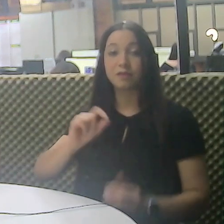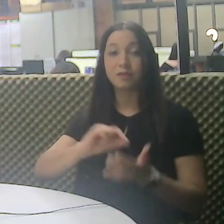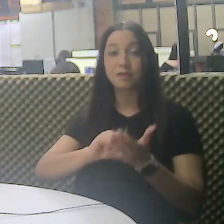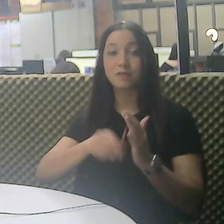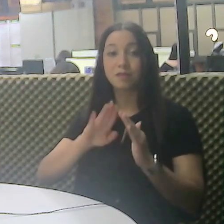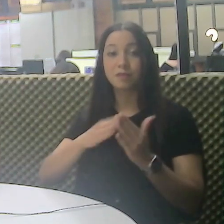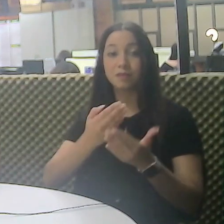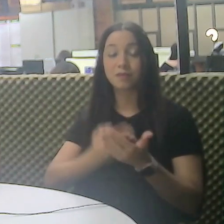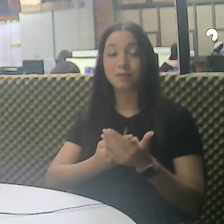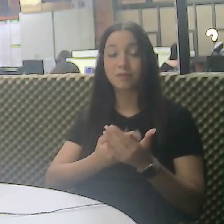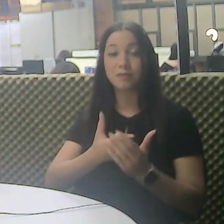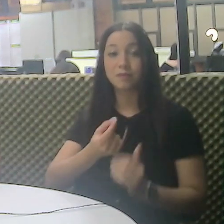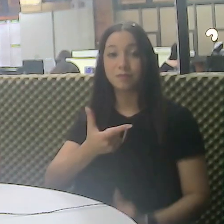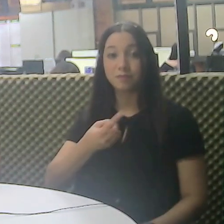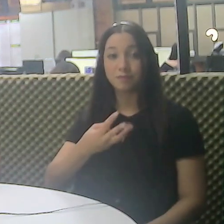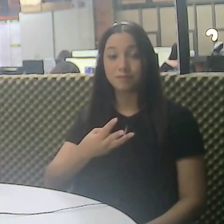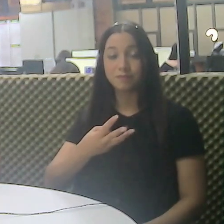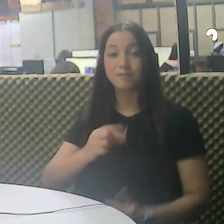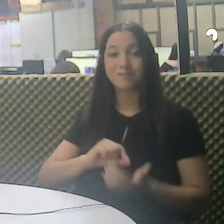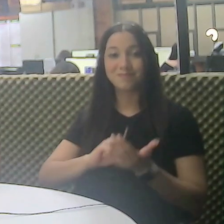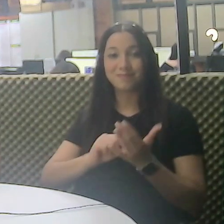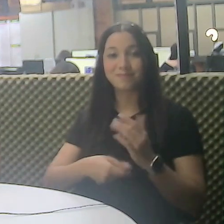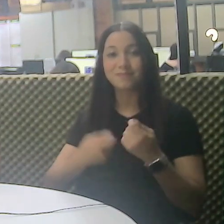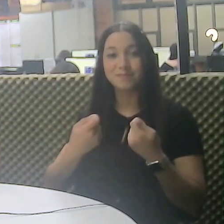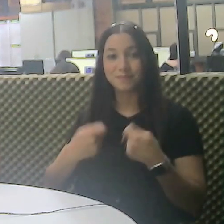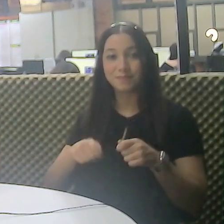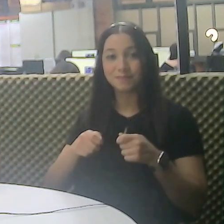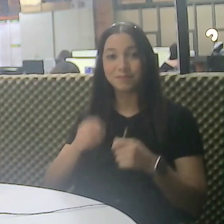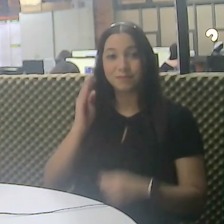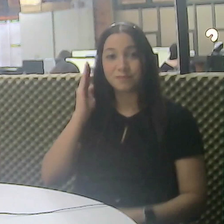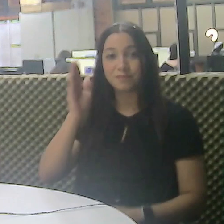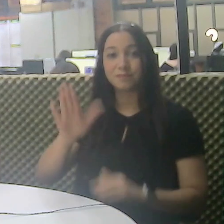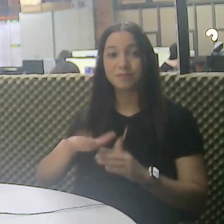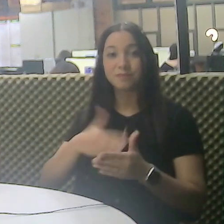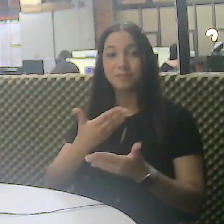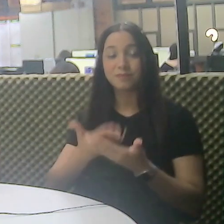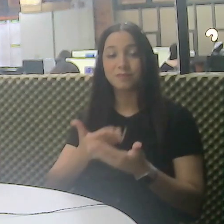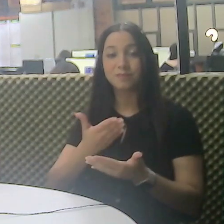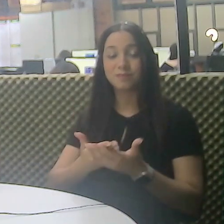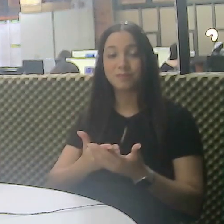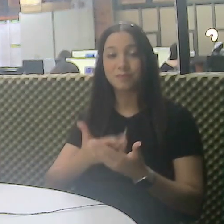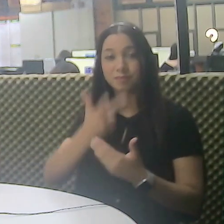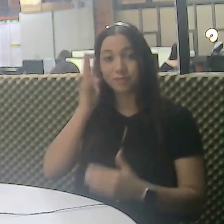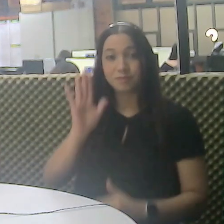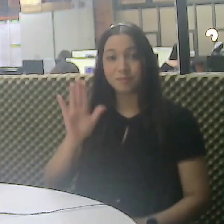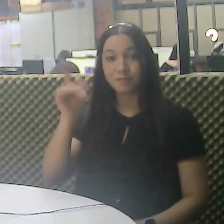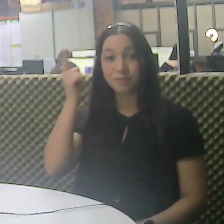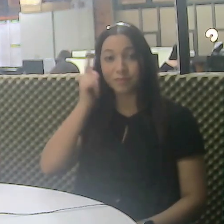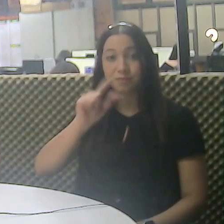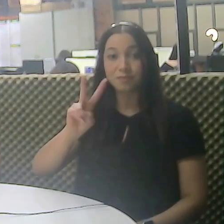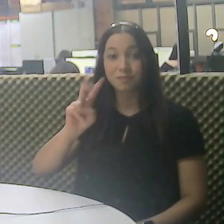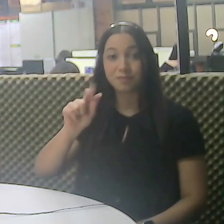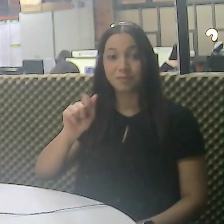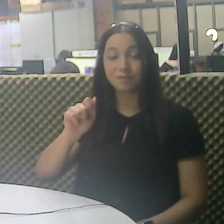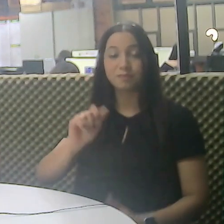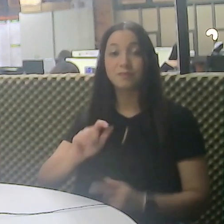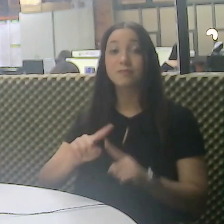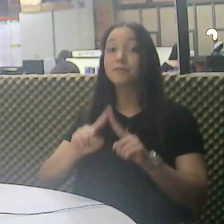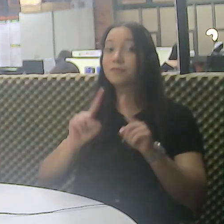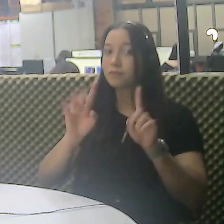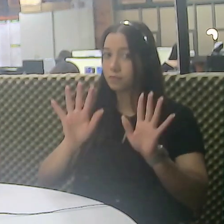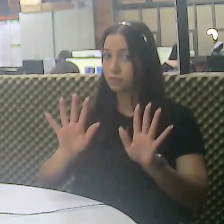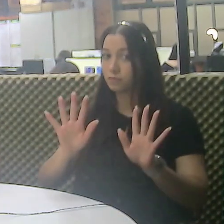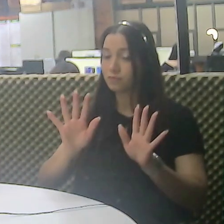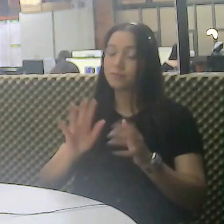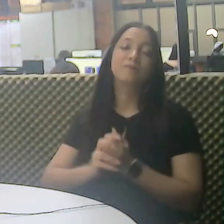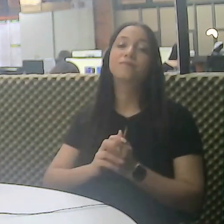escolar 2023. A matrícula deve ser feita diretamente na escola que o candidato conquistou a sua vaga. Mas atenção,